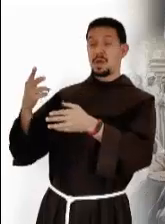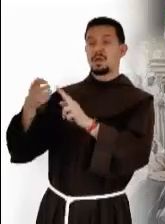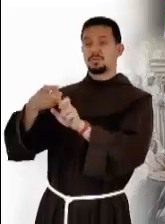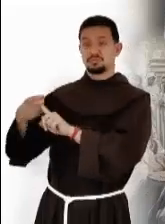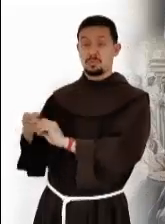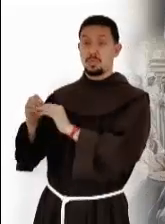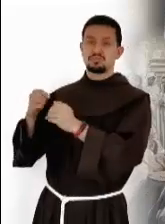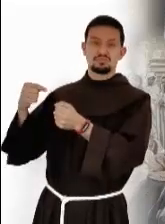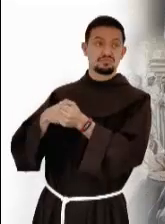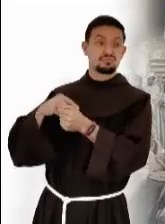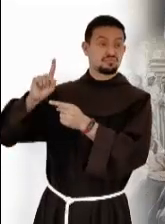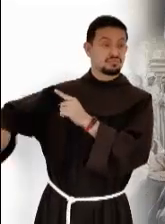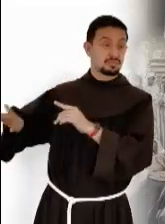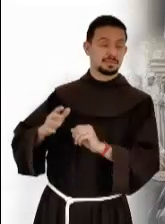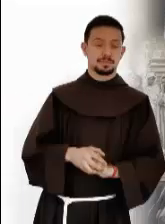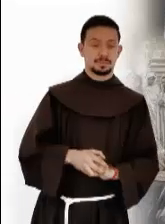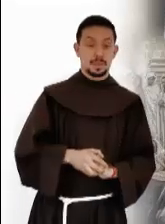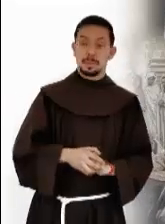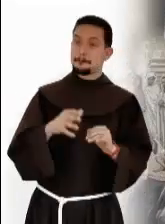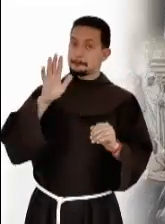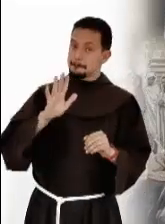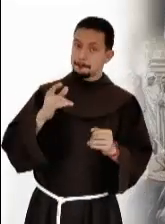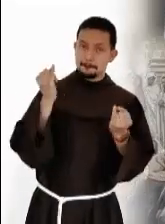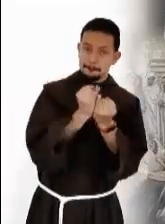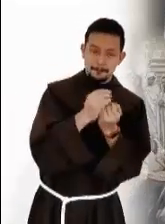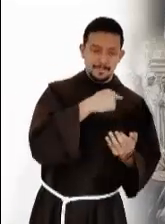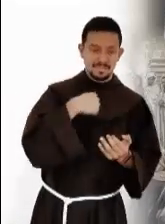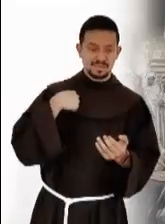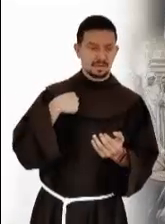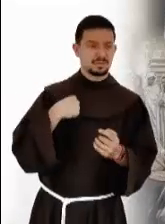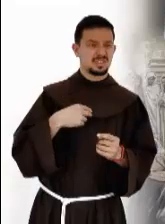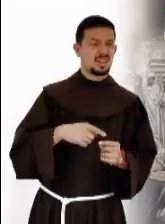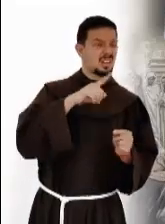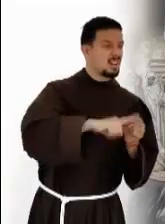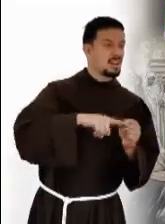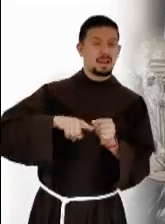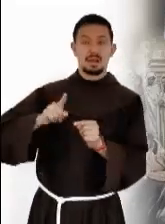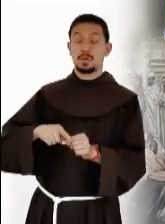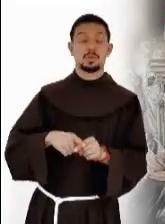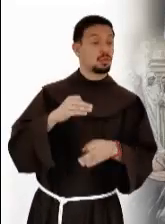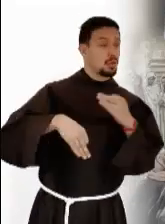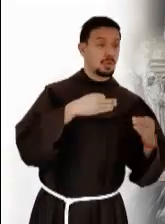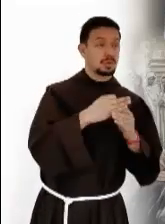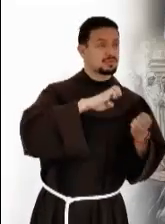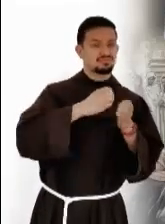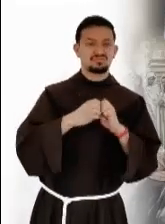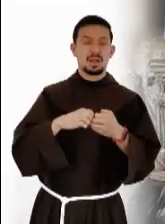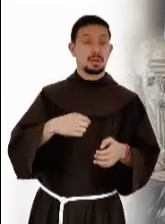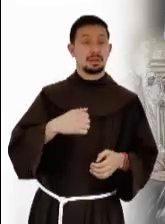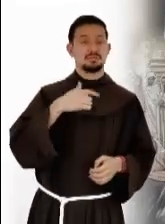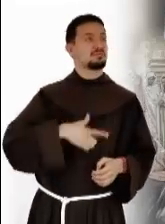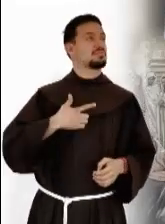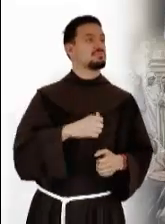¿Sucede algo parecido entre nosotros? ¿Desaparecemos o ignoramos a quien se opone a nuestros caprichos e